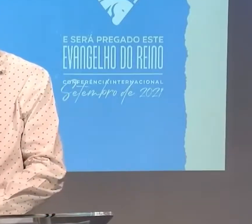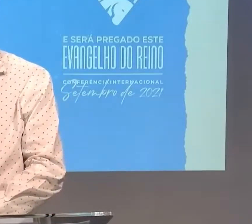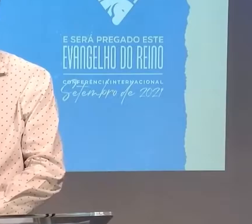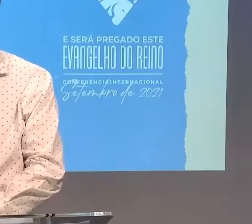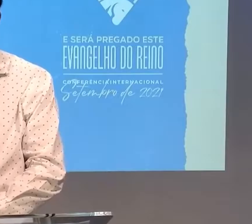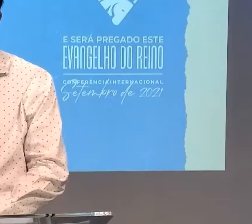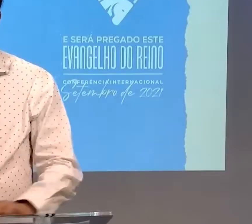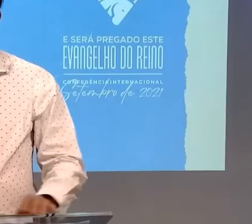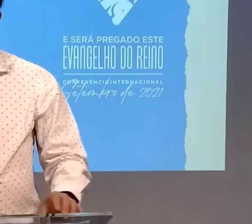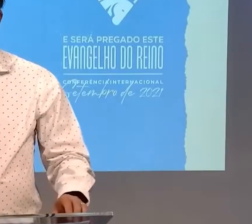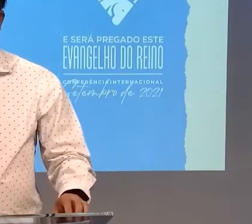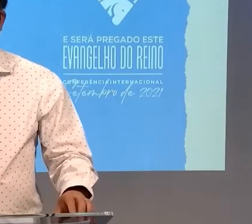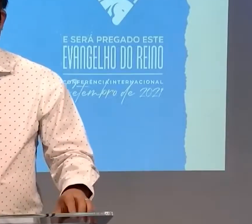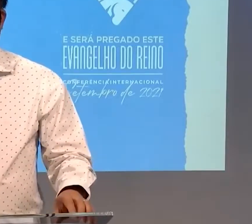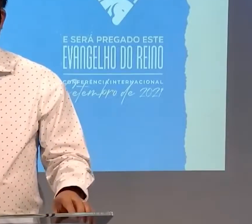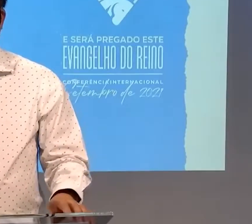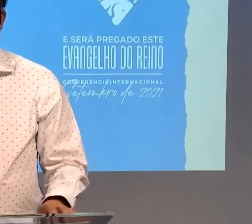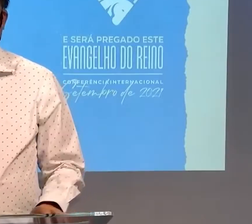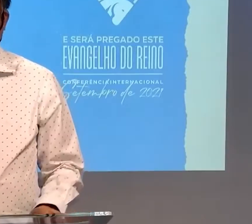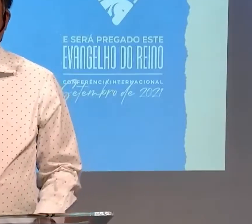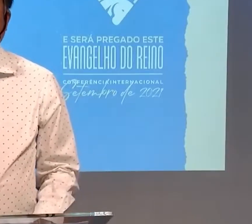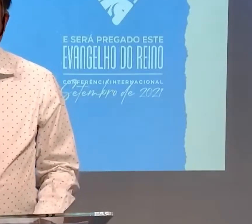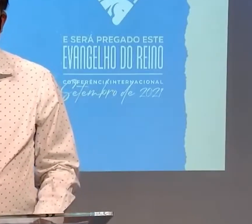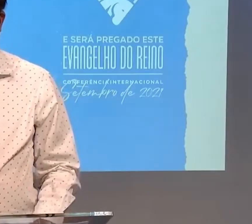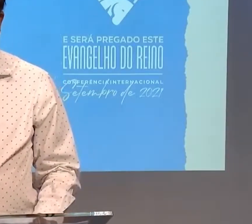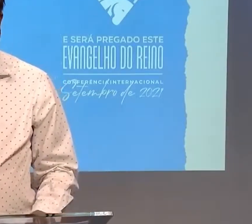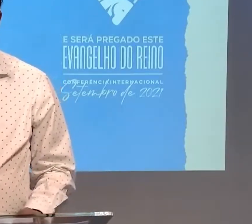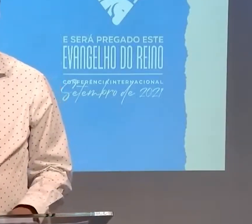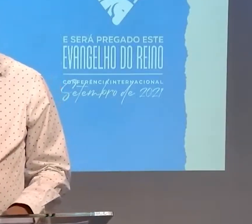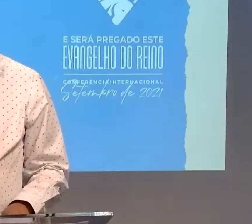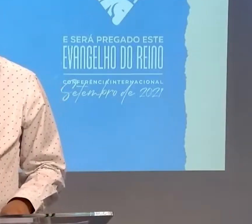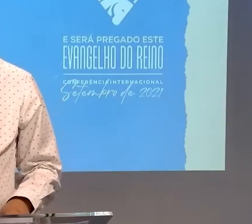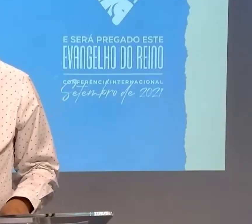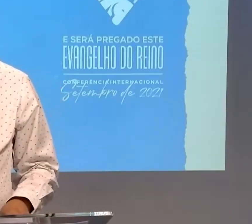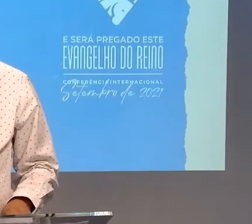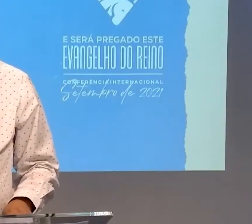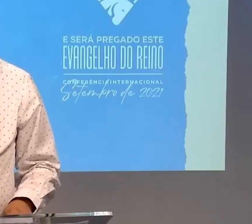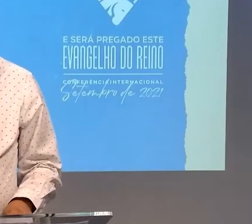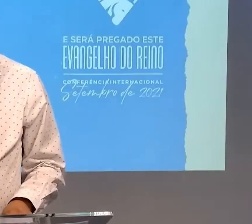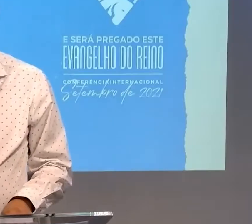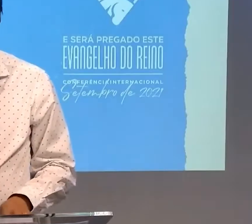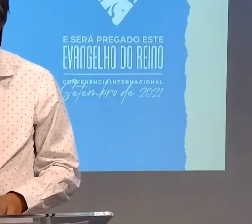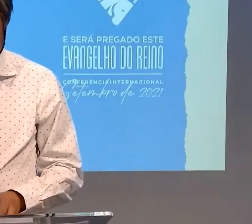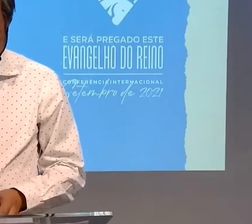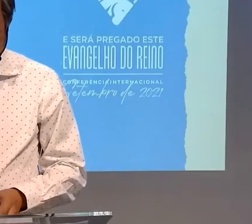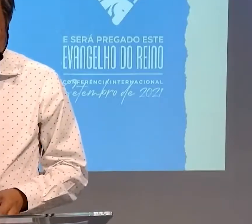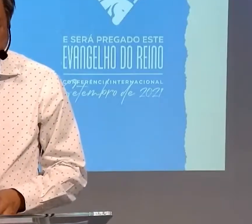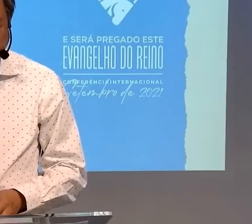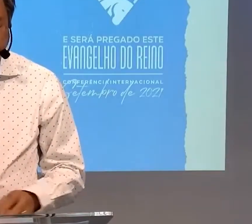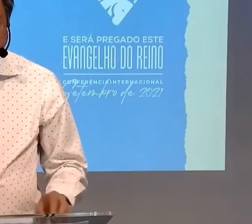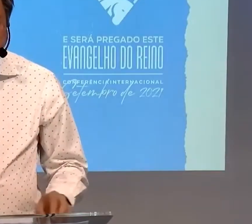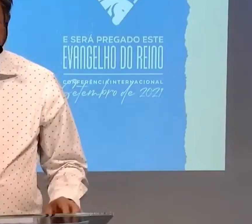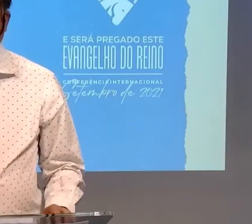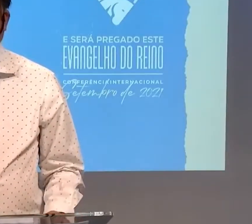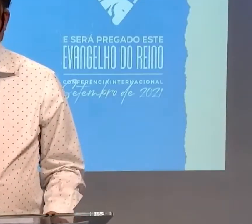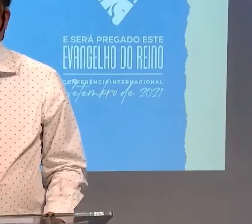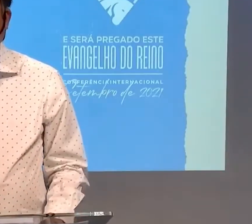para Todos, diretamente do auditório da Igreja em Campinas, São Paulo. Nós chegamos